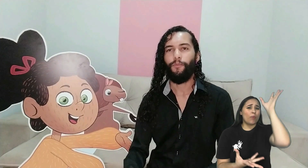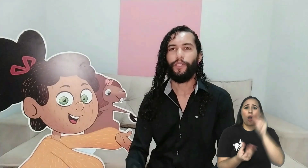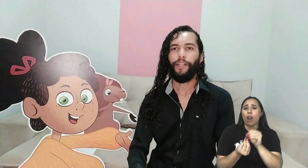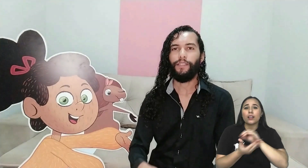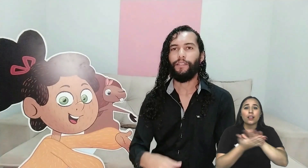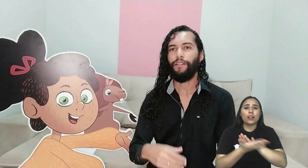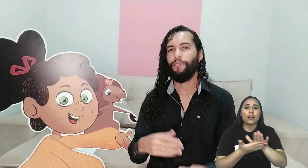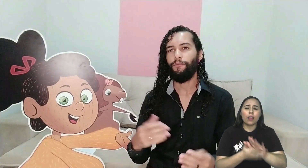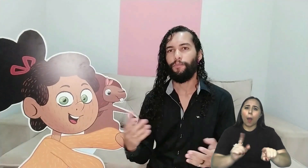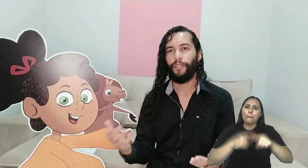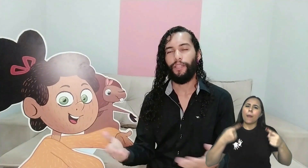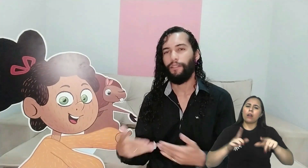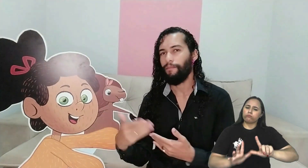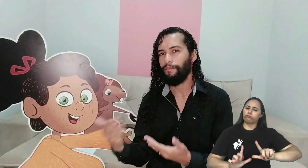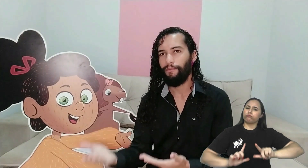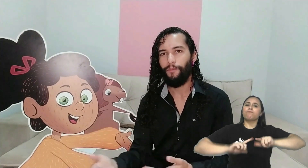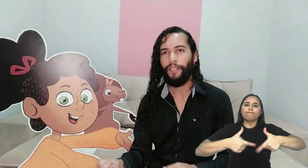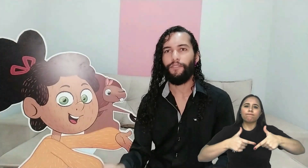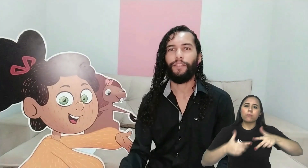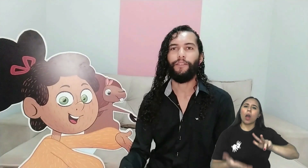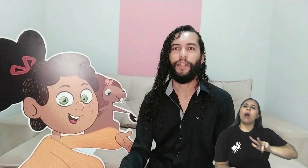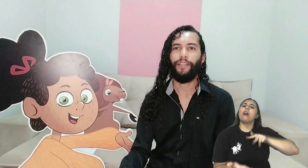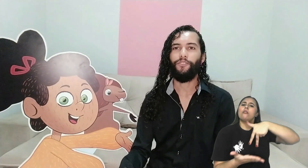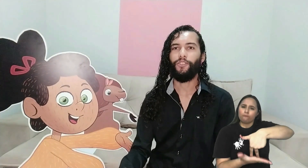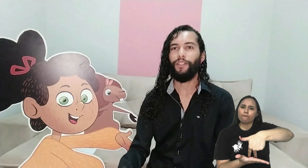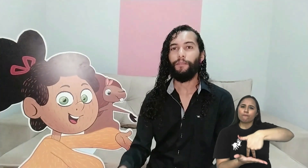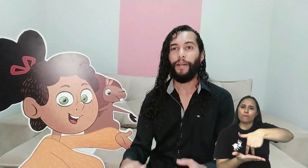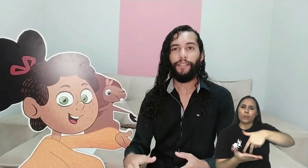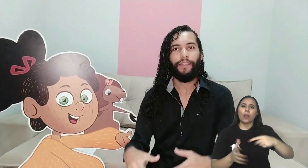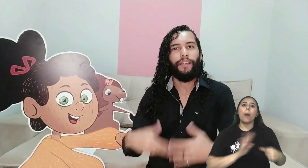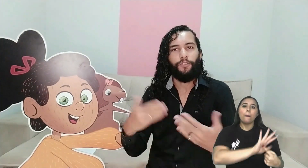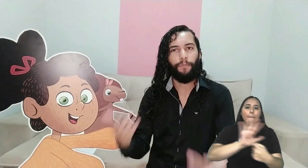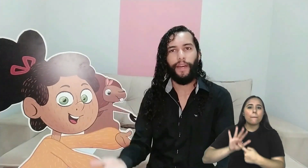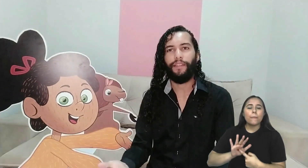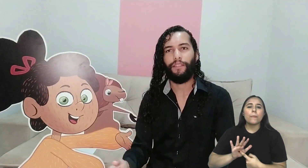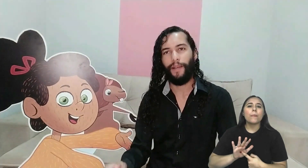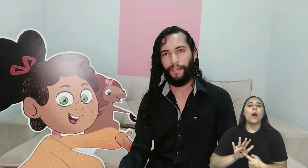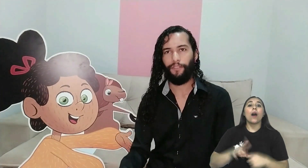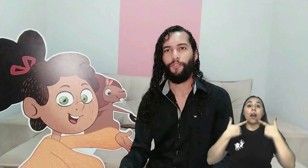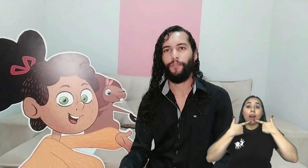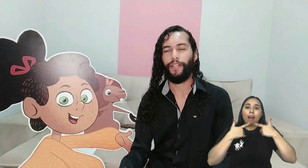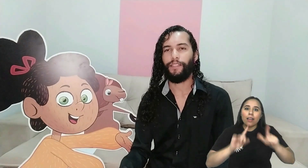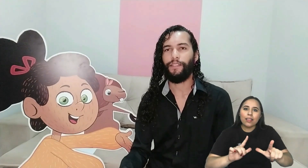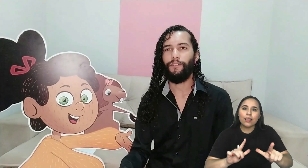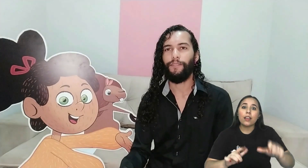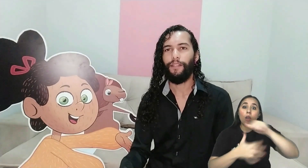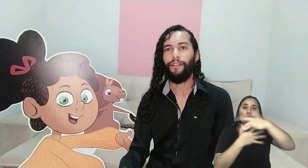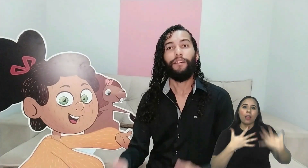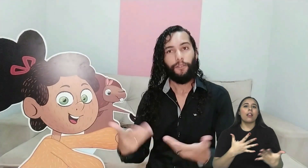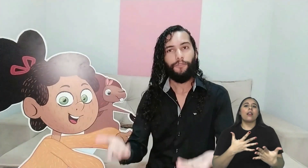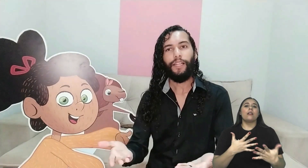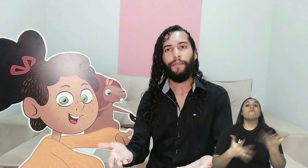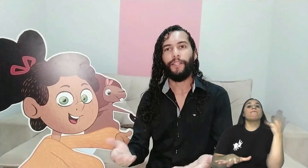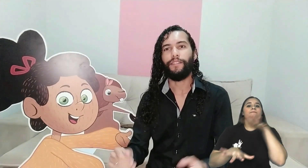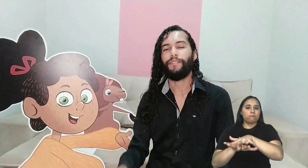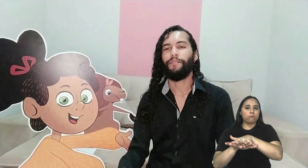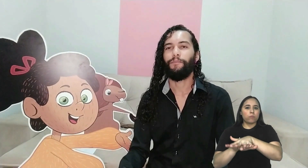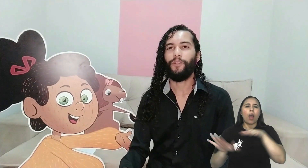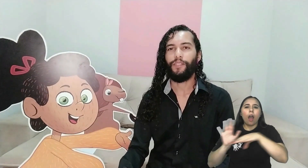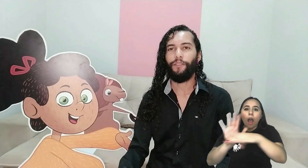de comunicação, porque muitas vezes não é entendida, mas ela supera essas barreiras de comunicação com a Libras,